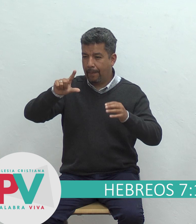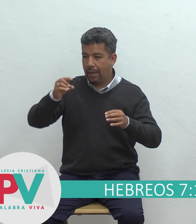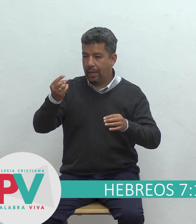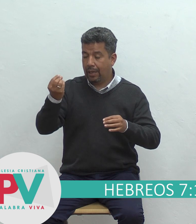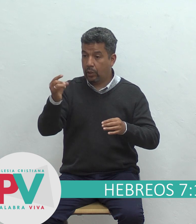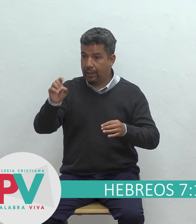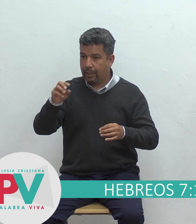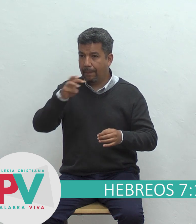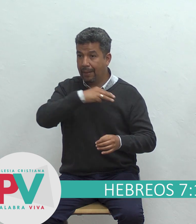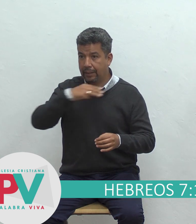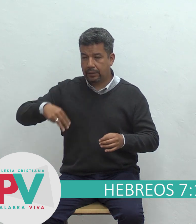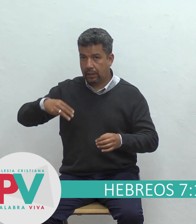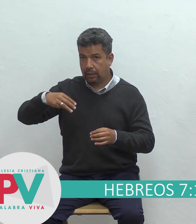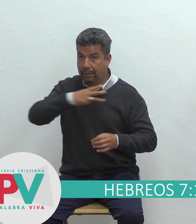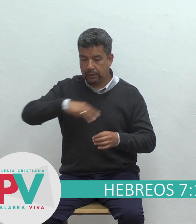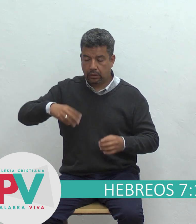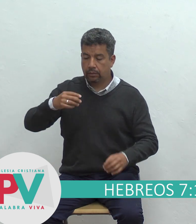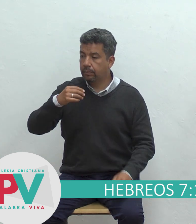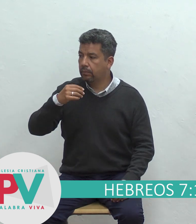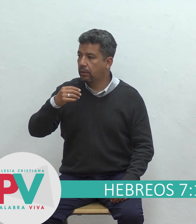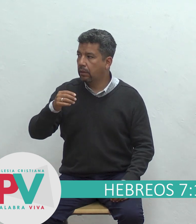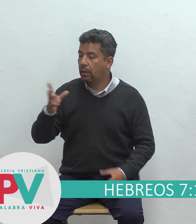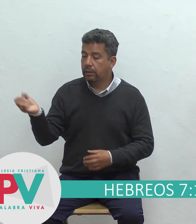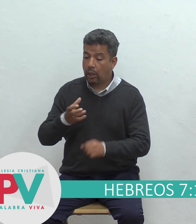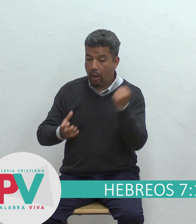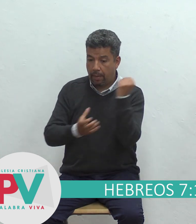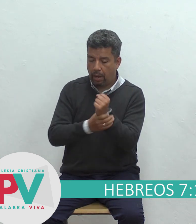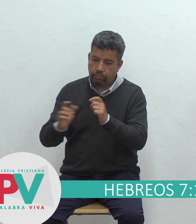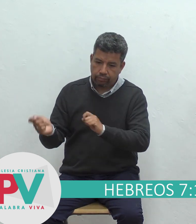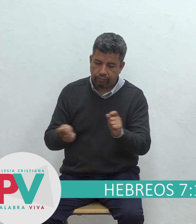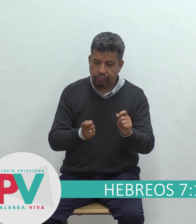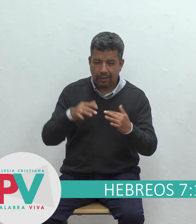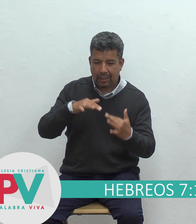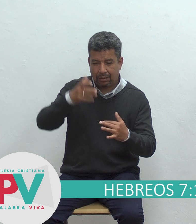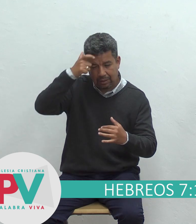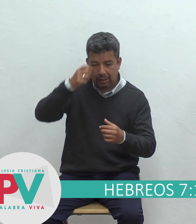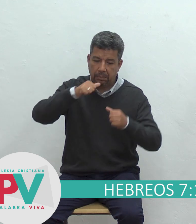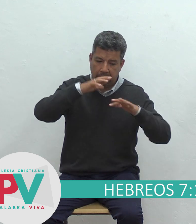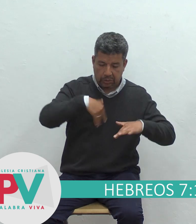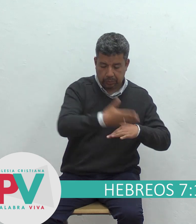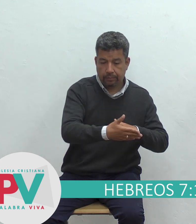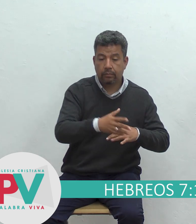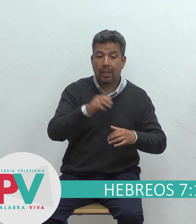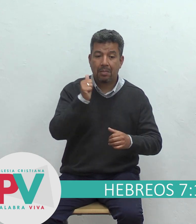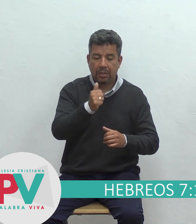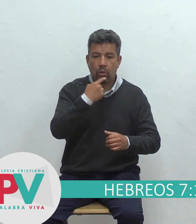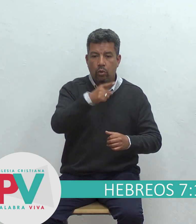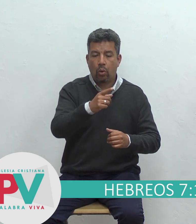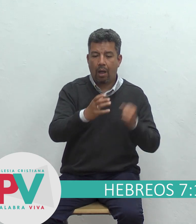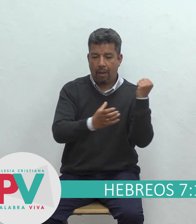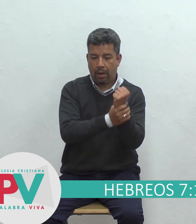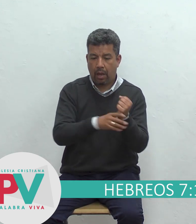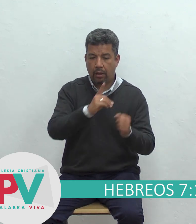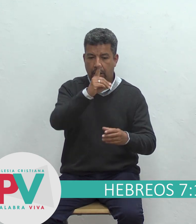Dios Altísimo, que salió a recibir a Abraham, que volvió de la derrota de los reyes, y le bendijo, a quien asimismo dio a Abraham